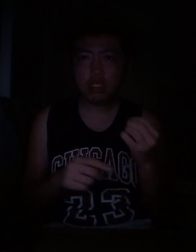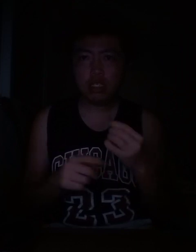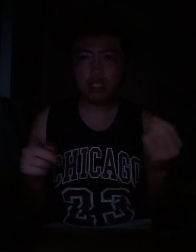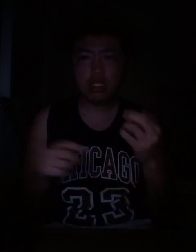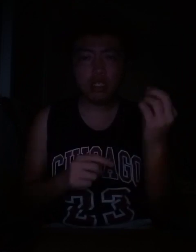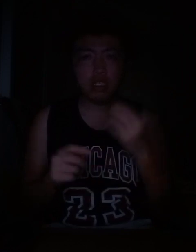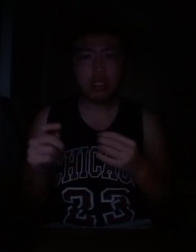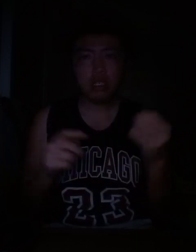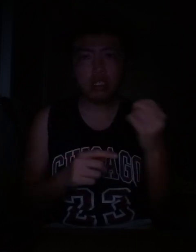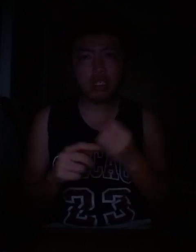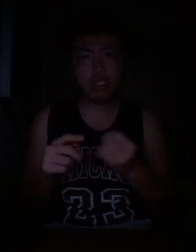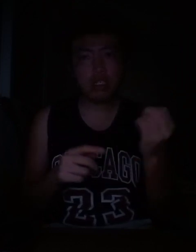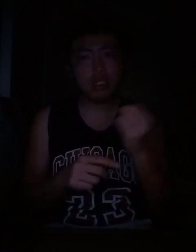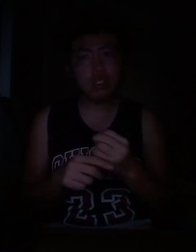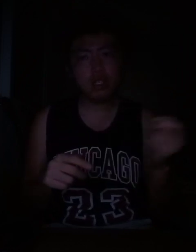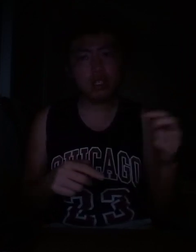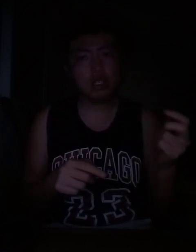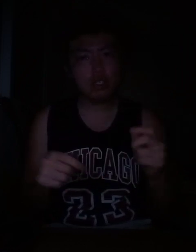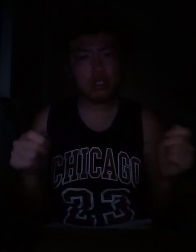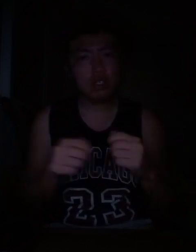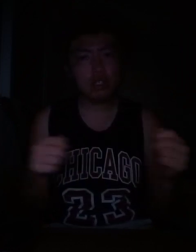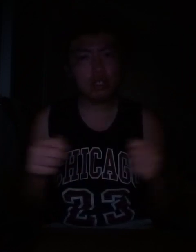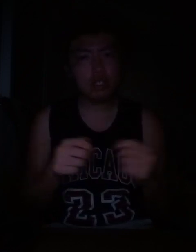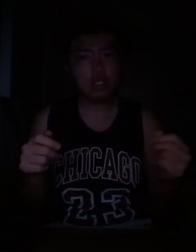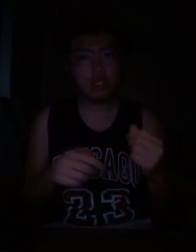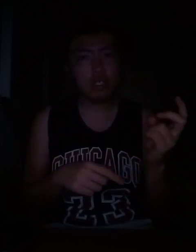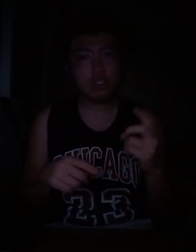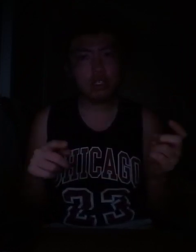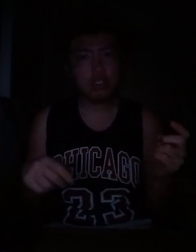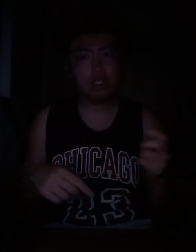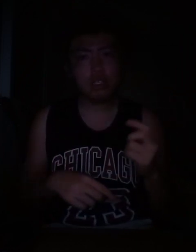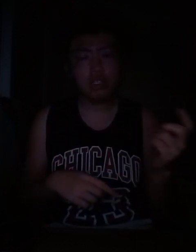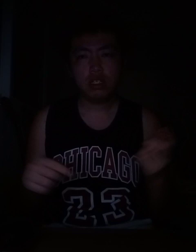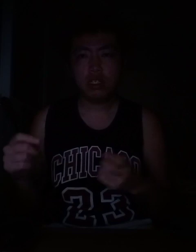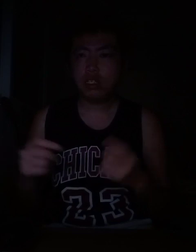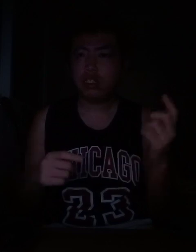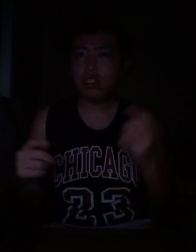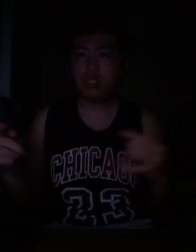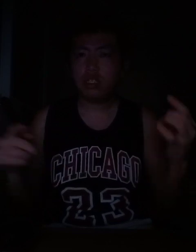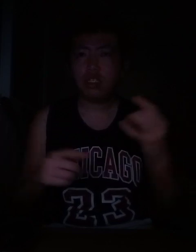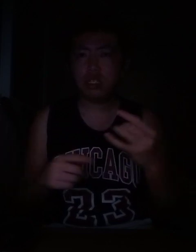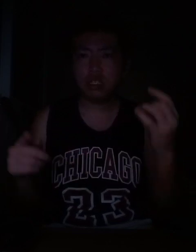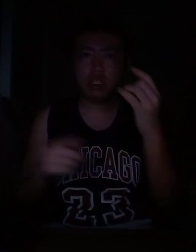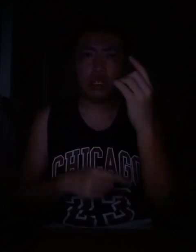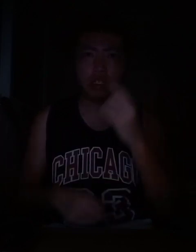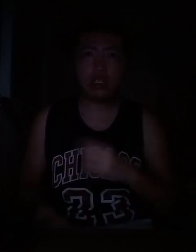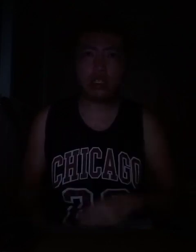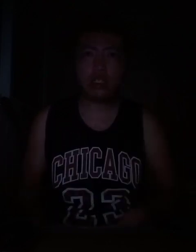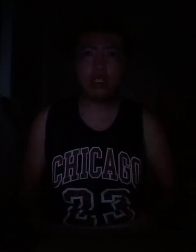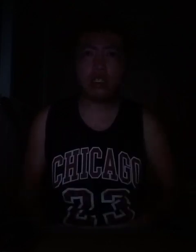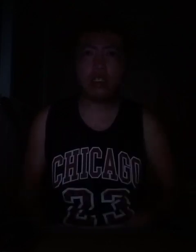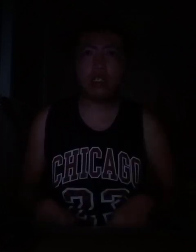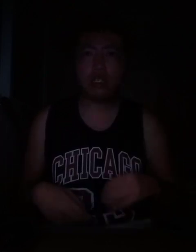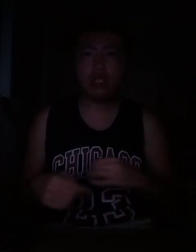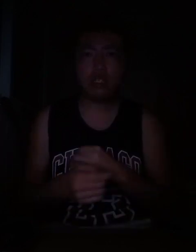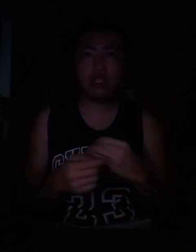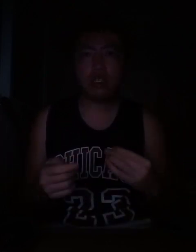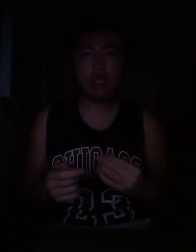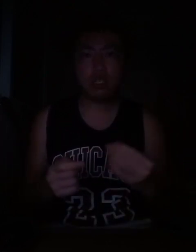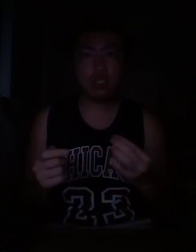일본 가고시마 내륙과 부딪히면서도 예상과 달리 세력을 그대로 유지하고 있습니다. 원인은 태풍의 에너지원인